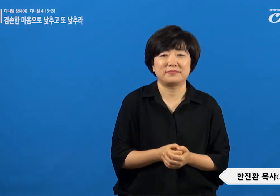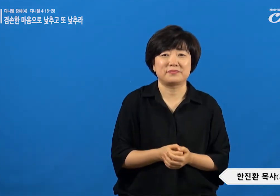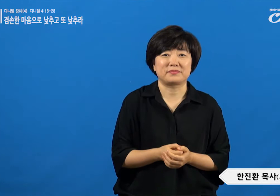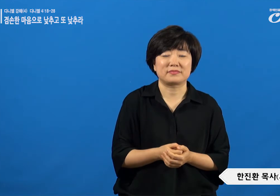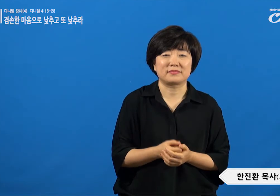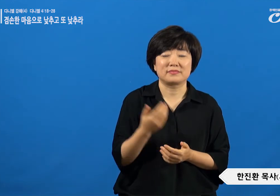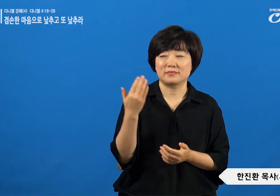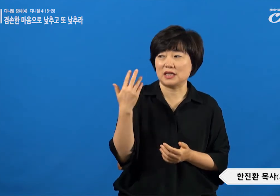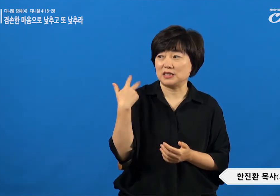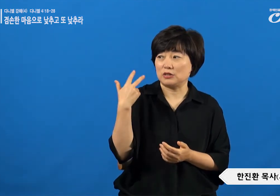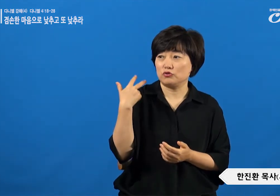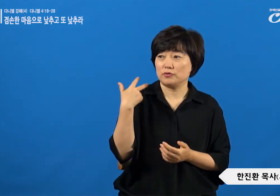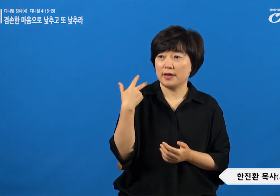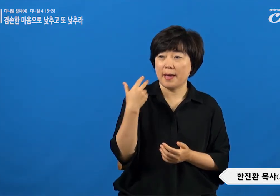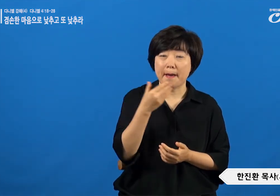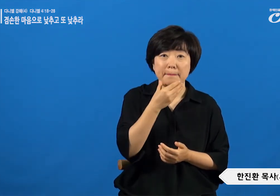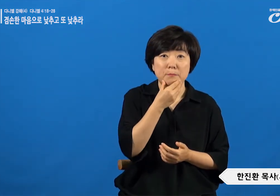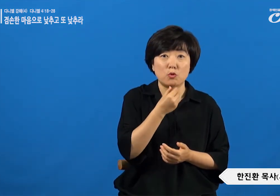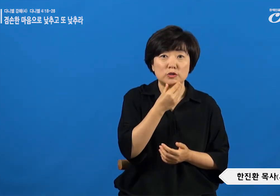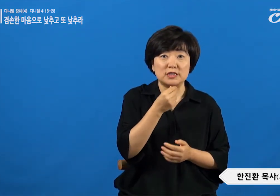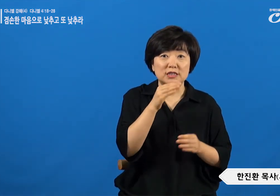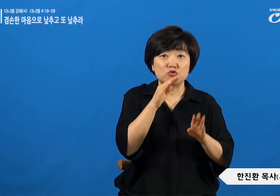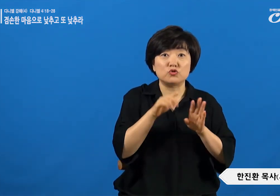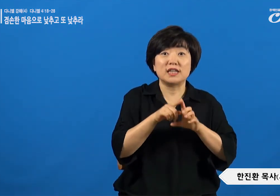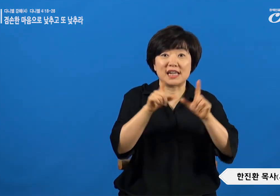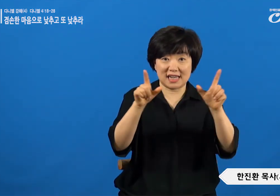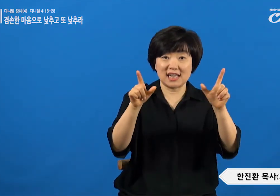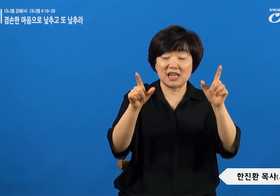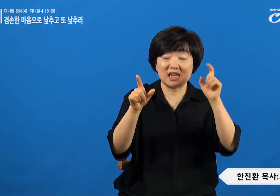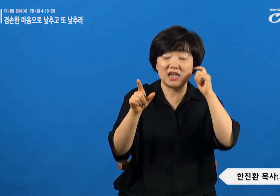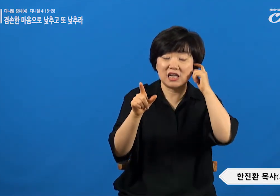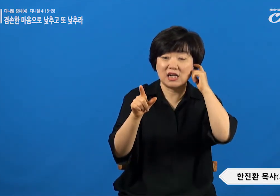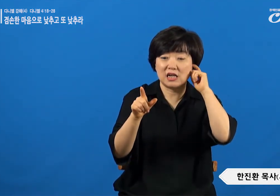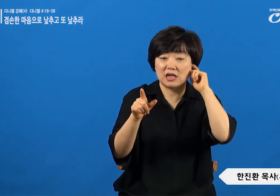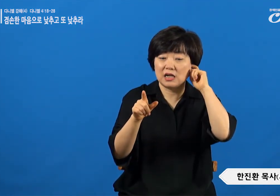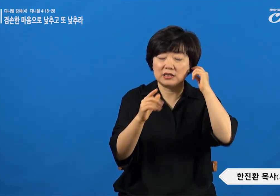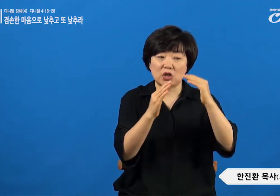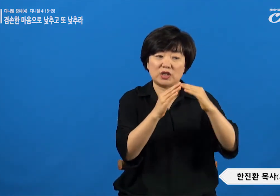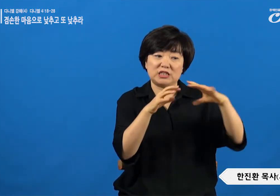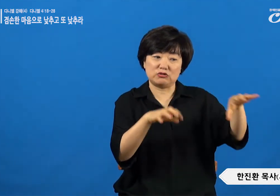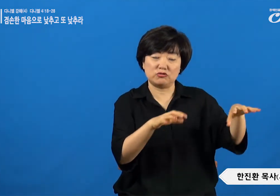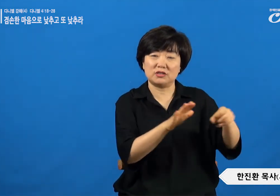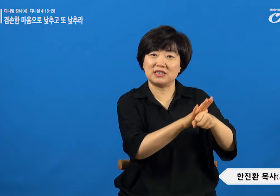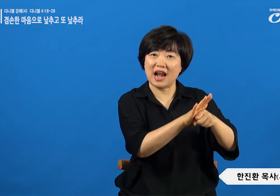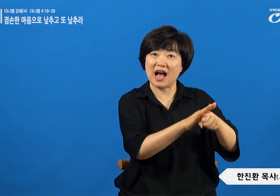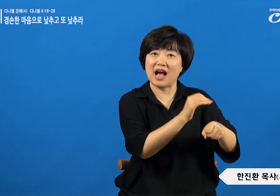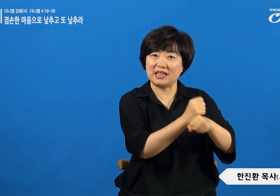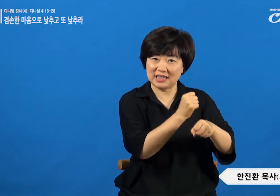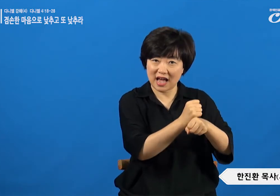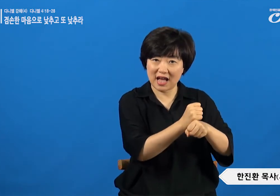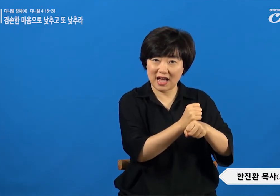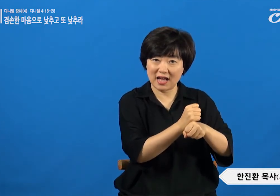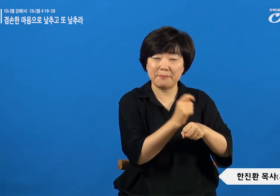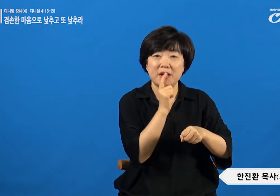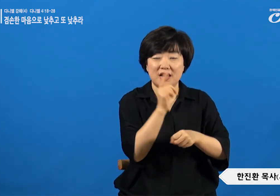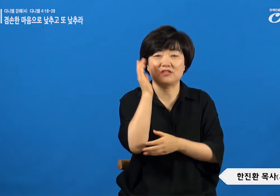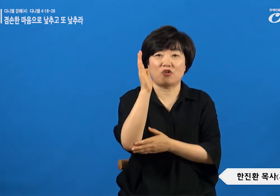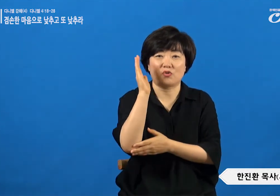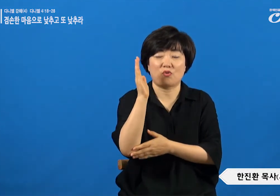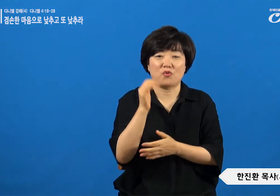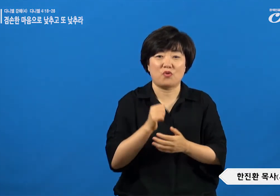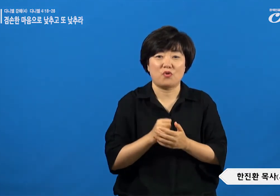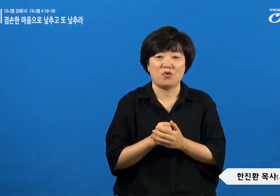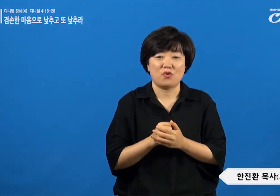지난주일 복지주일 설교, 우리 복지주일을 지키면서 이웃을 사랑해야 합니다 하는 거 많이